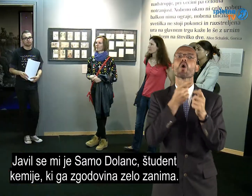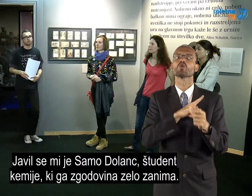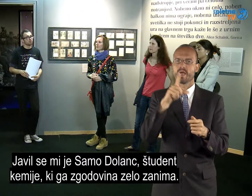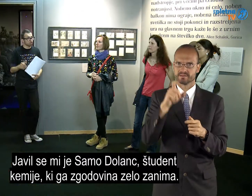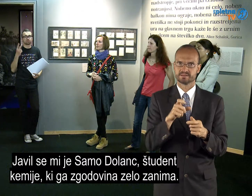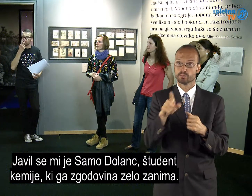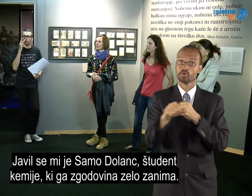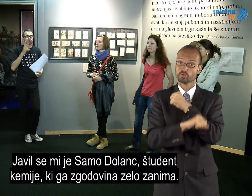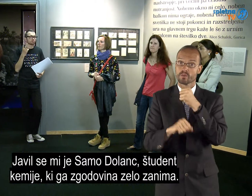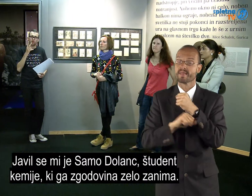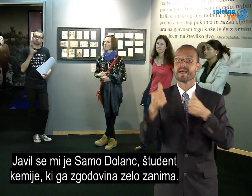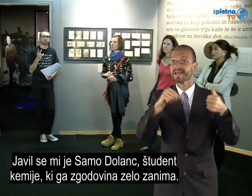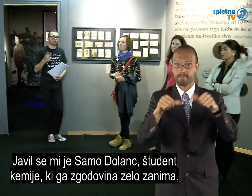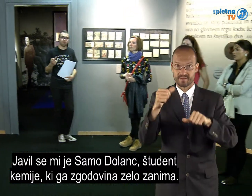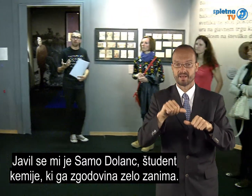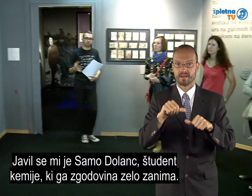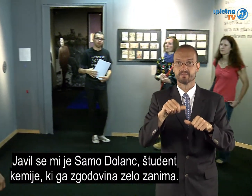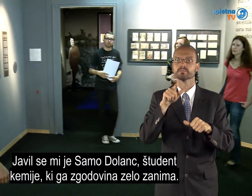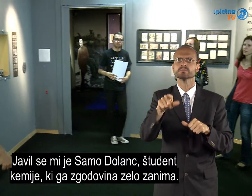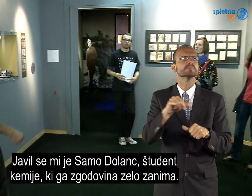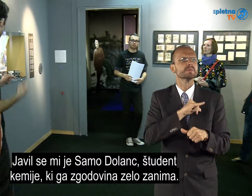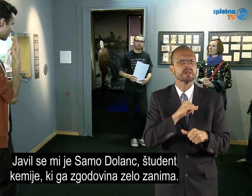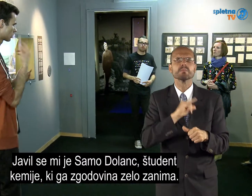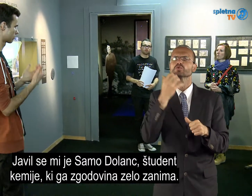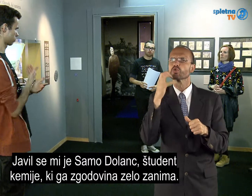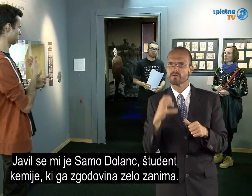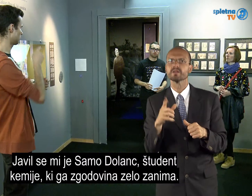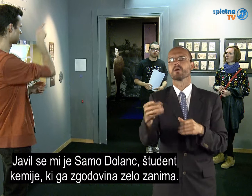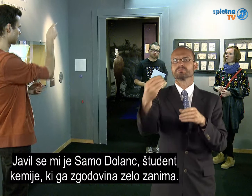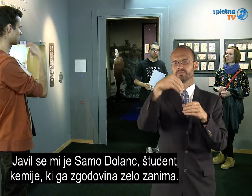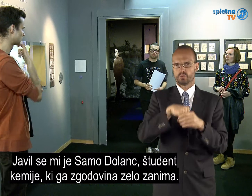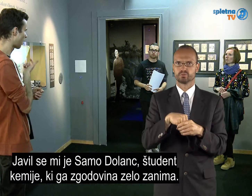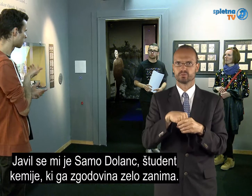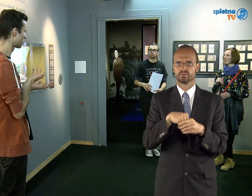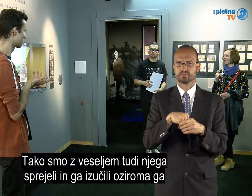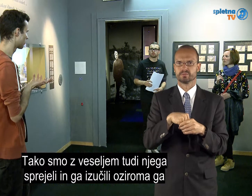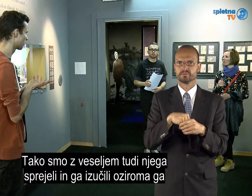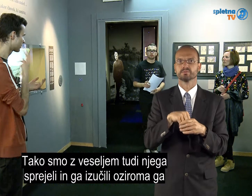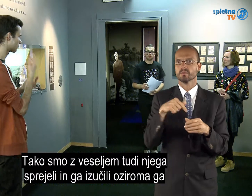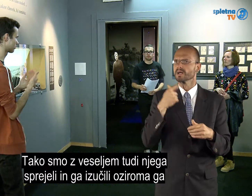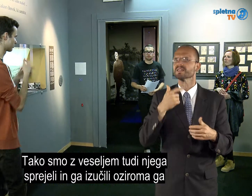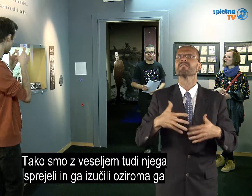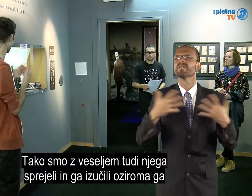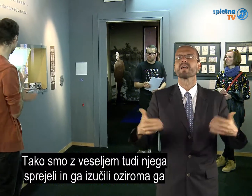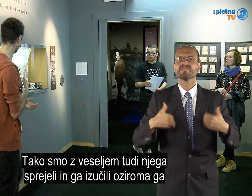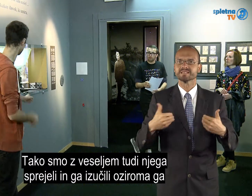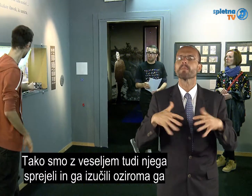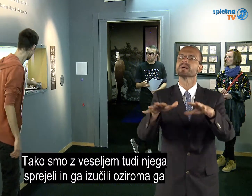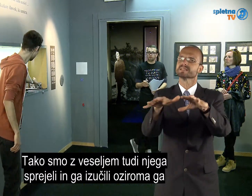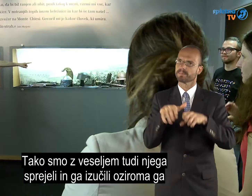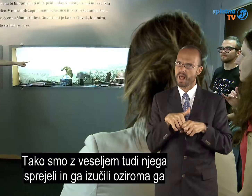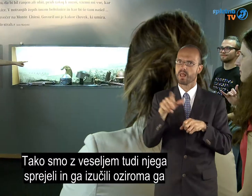Dolanc, študent sicer kemije, ki ga pa pač zgodovina zelo zanima. Tako smo z veseljem tudi